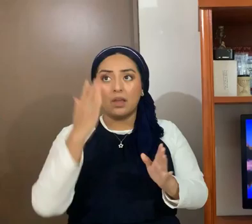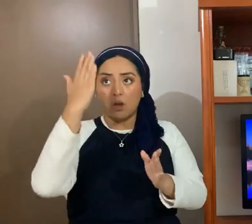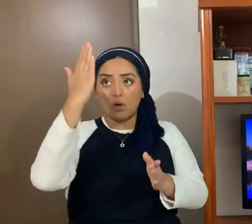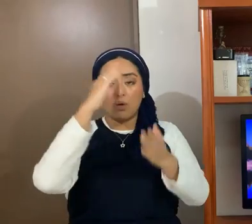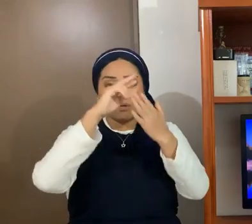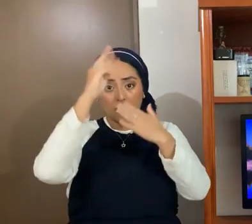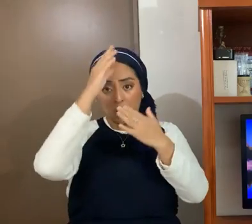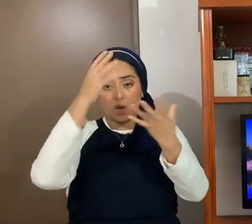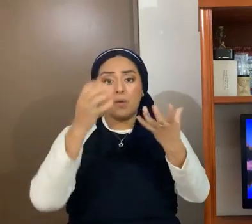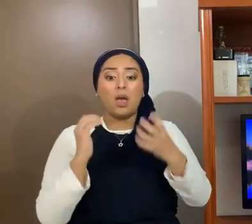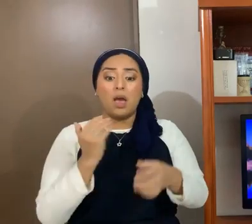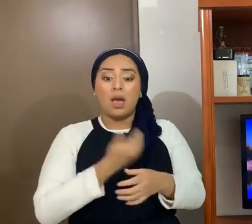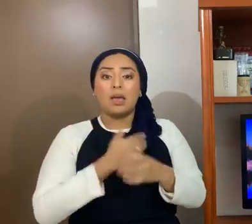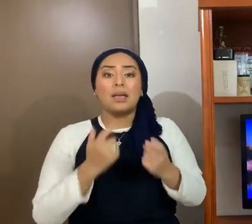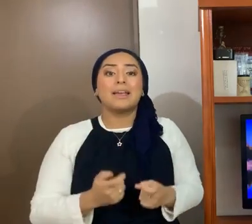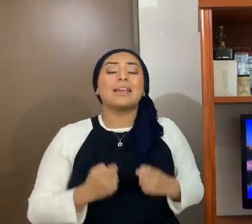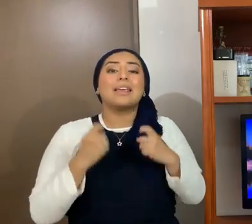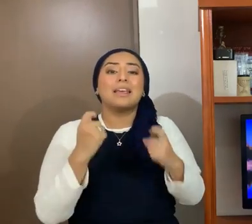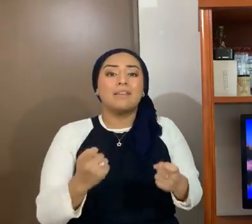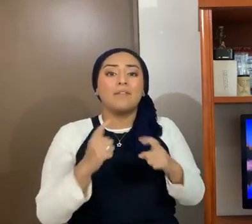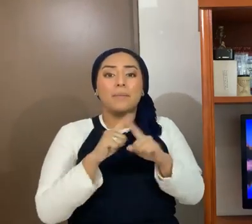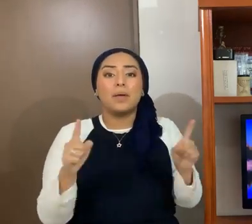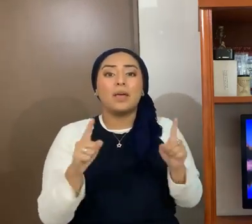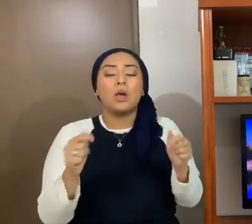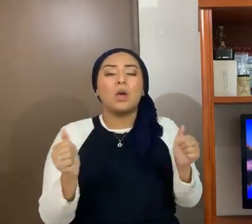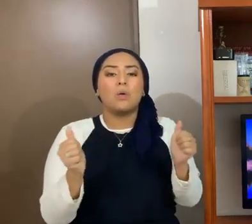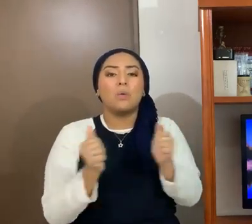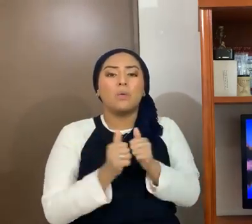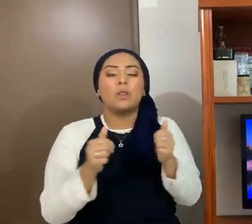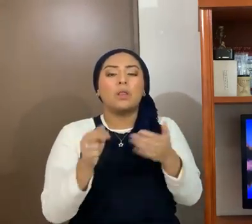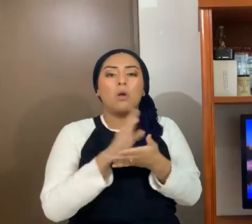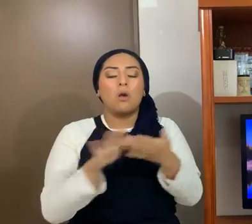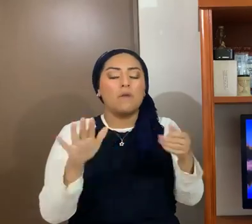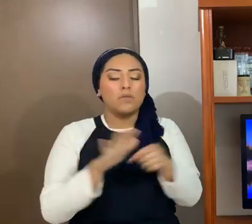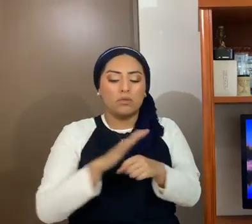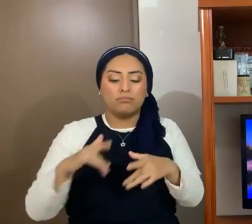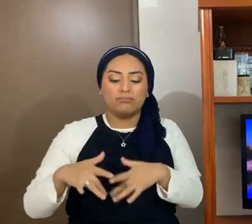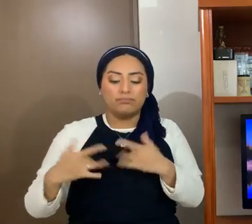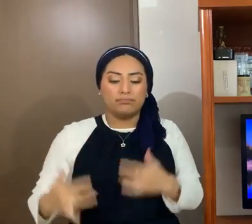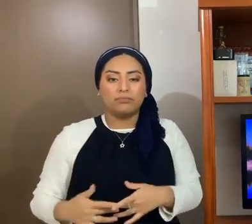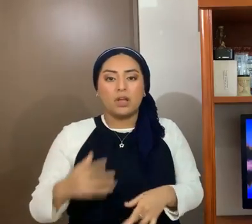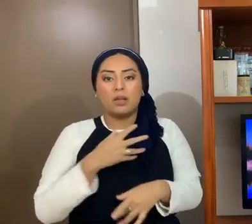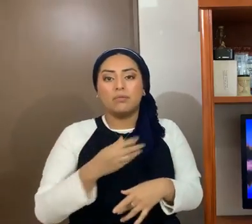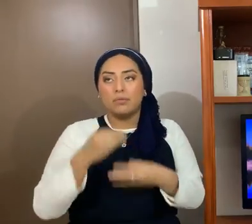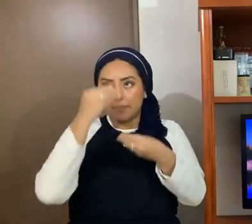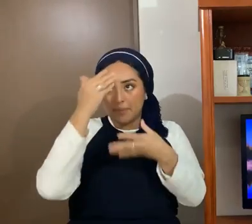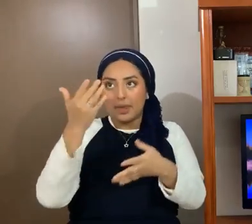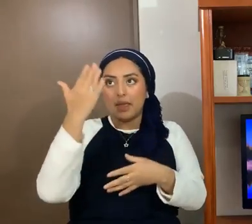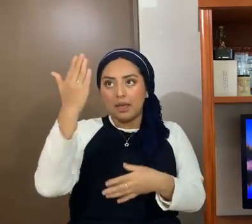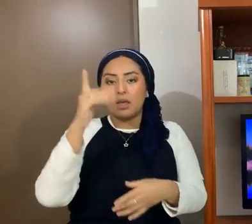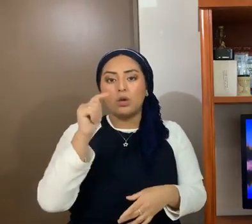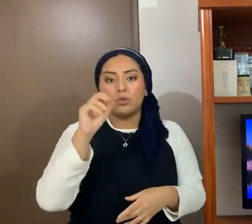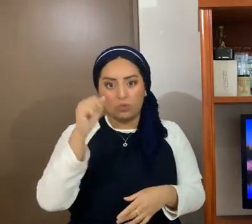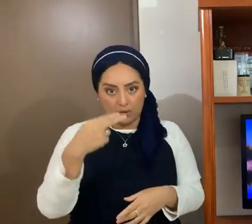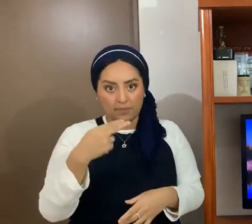Eterno quiere que demos, pero que lo hagamos en santidad, que lo hagamos de corazón y en obediencia a su Torah. Éxodo 20 dice,